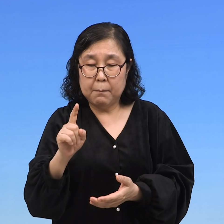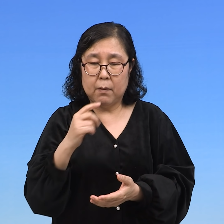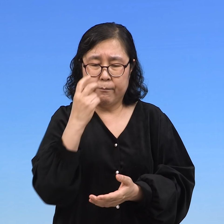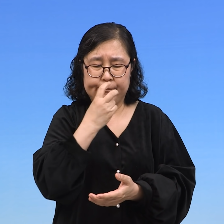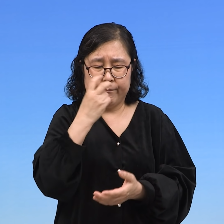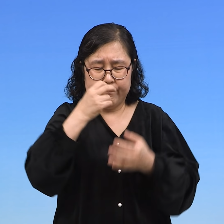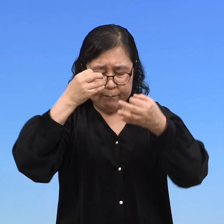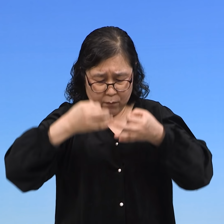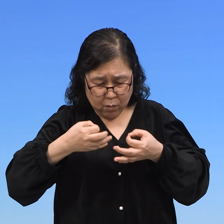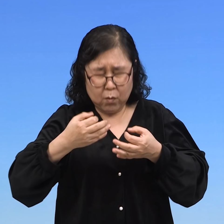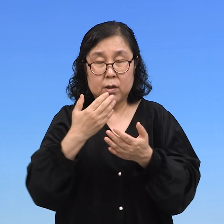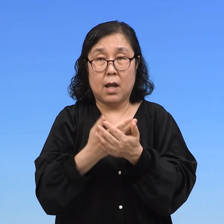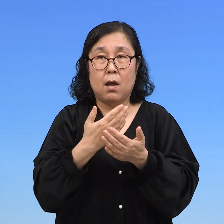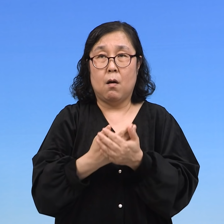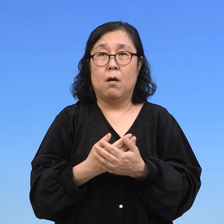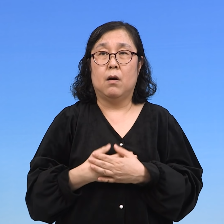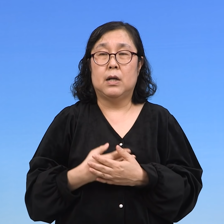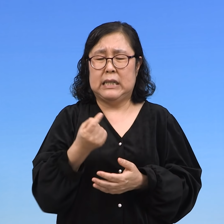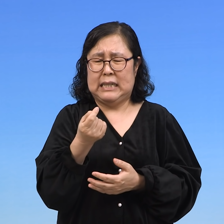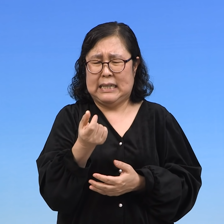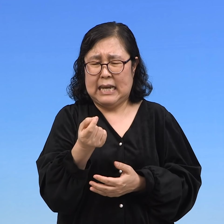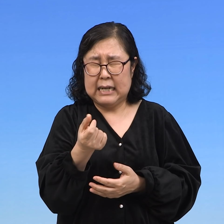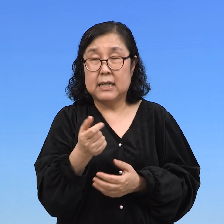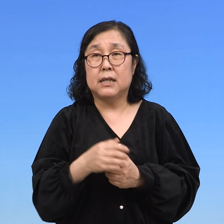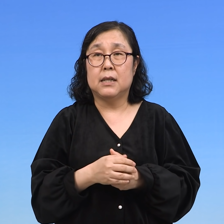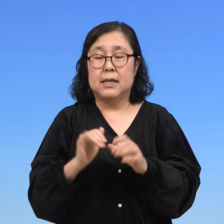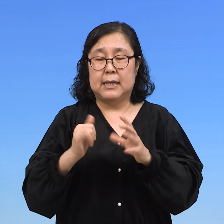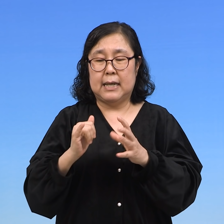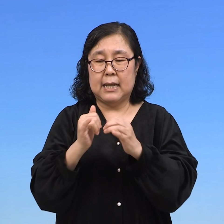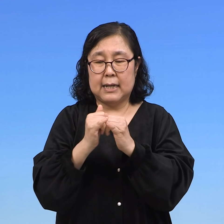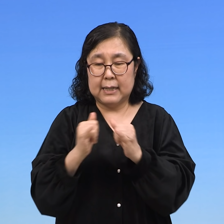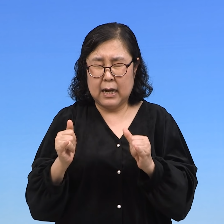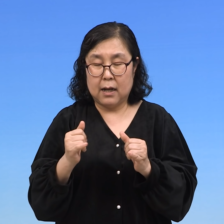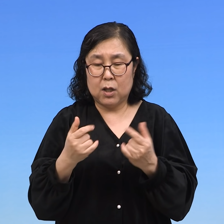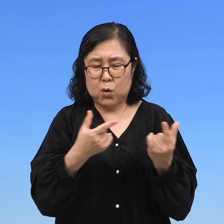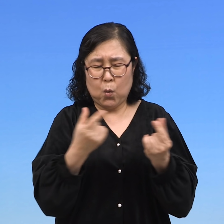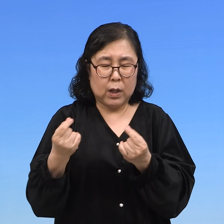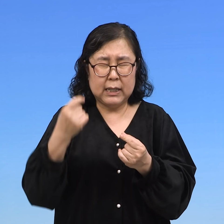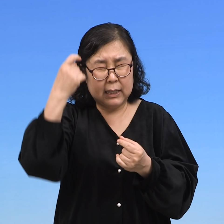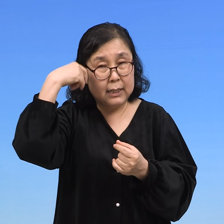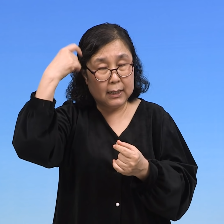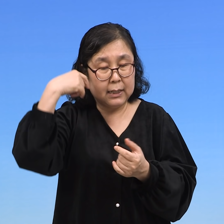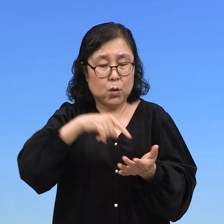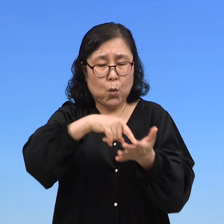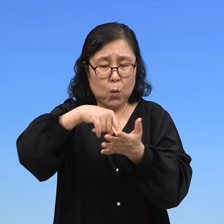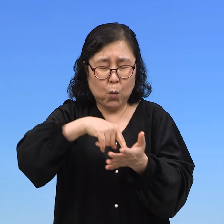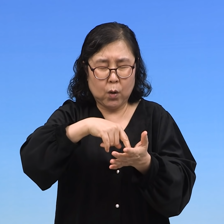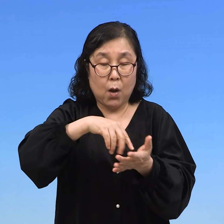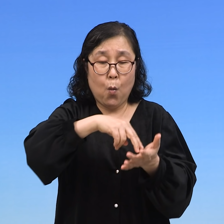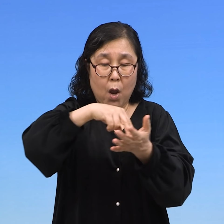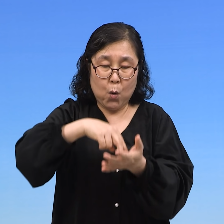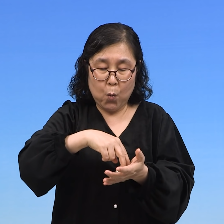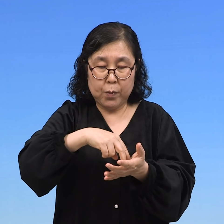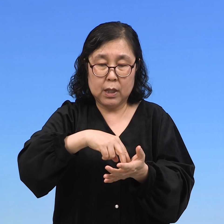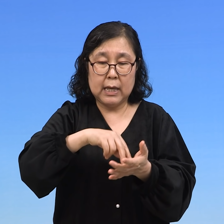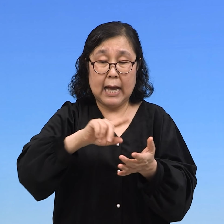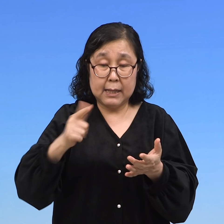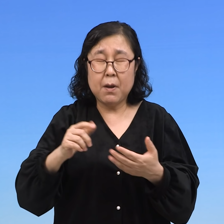점검해 보세요 낮은 단계에 그 모든 세상 사람들도 똑같이 느끼는 낮은 단계의 고독과